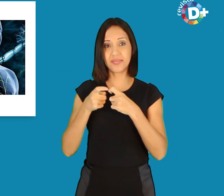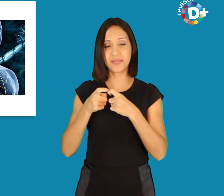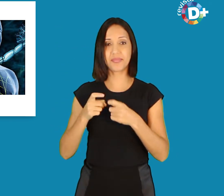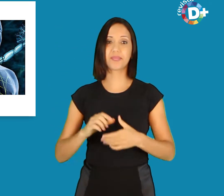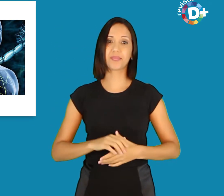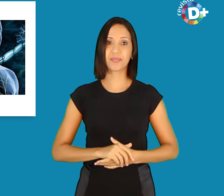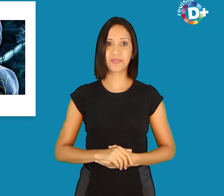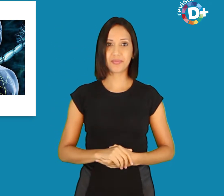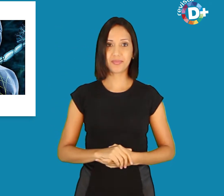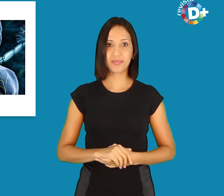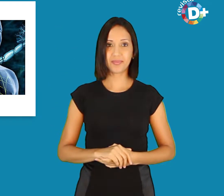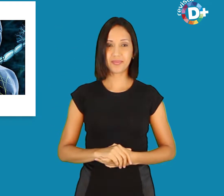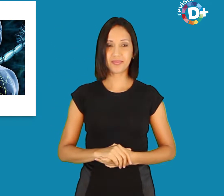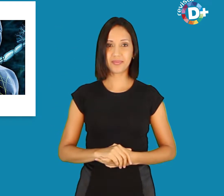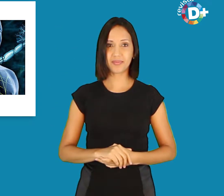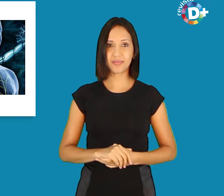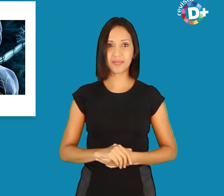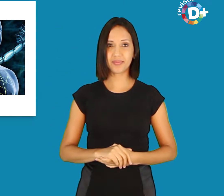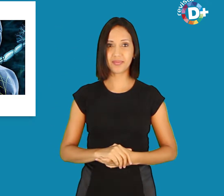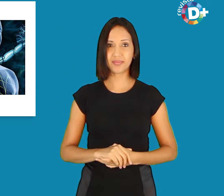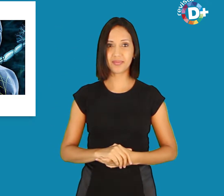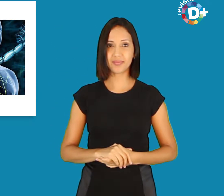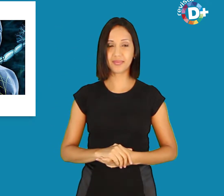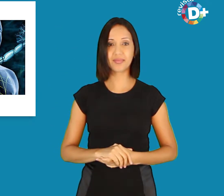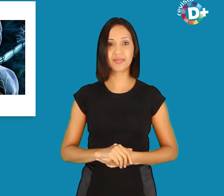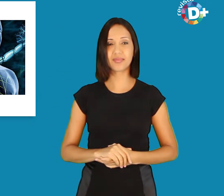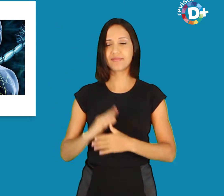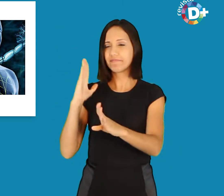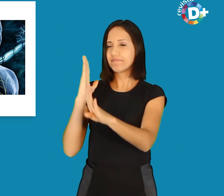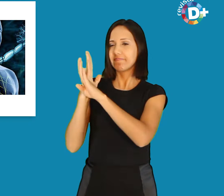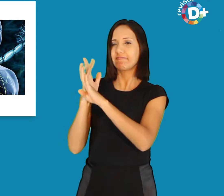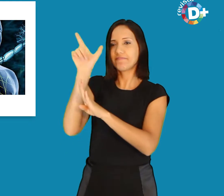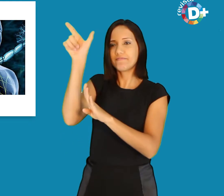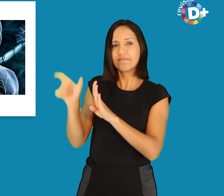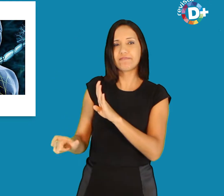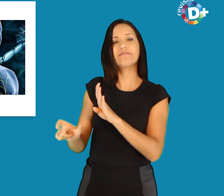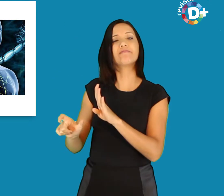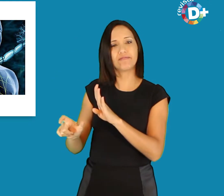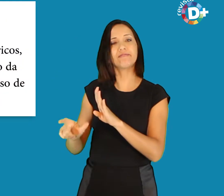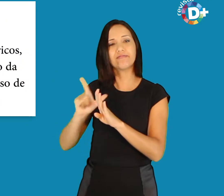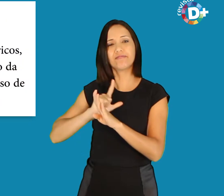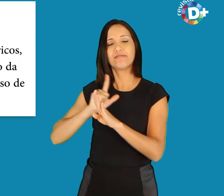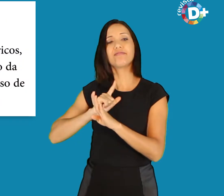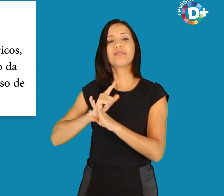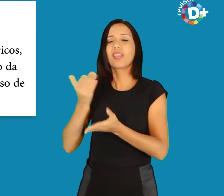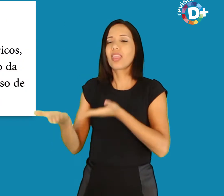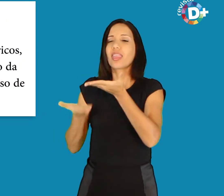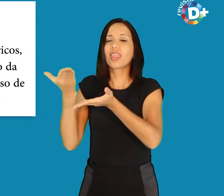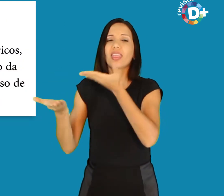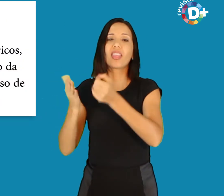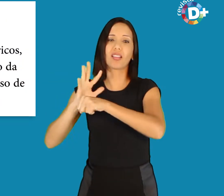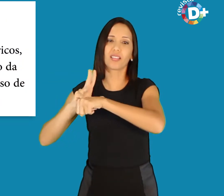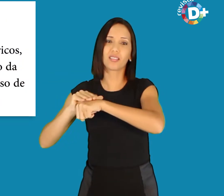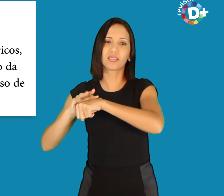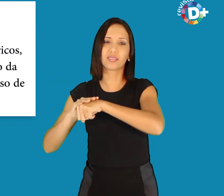dos casos o paciente faz exames físicos típicos e complementares como eletroneuromiografia